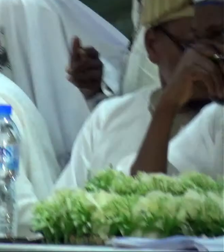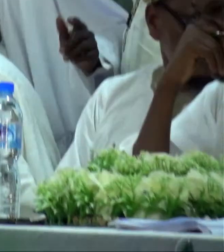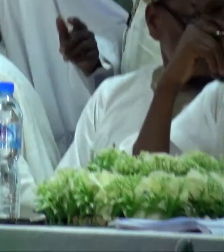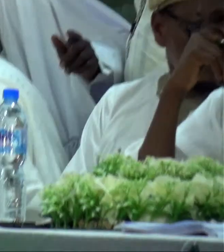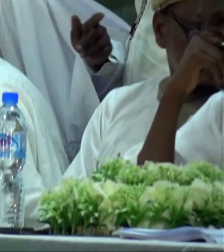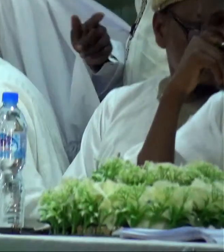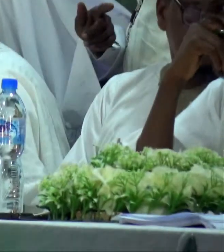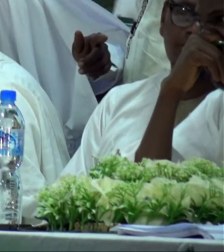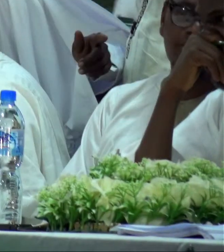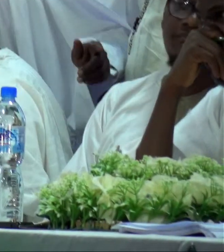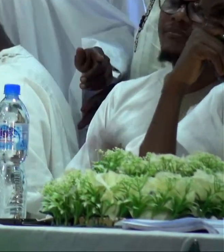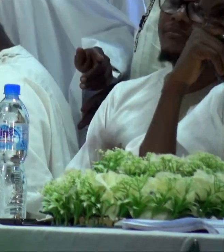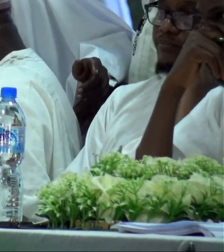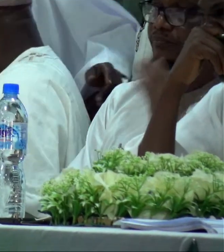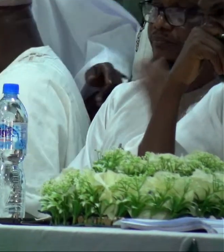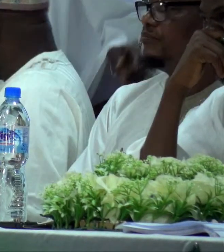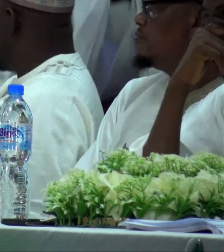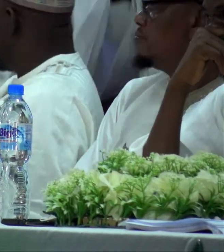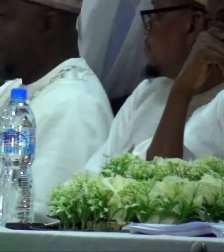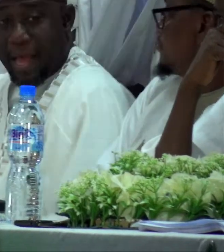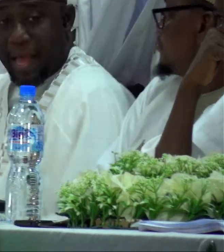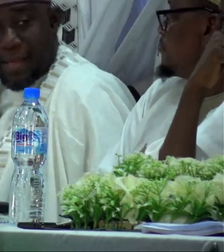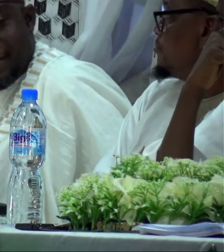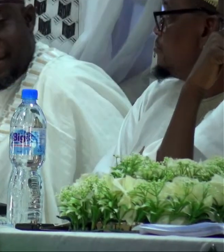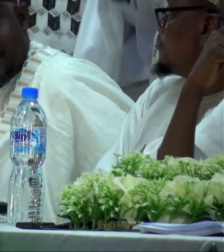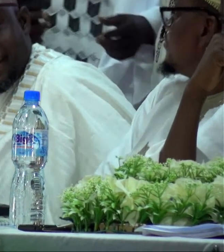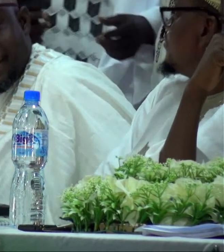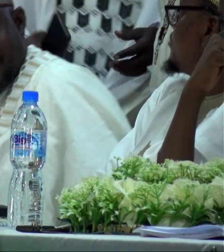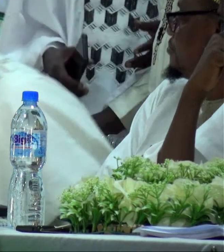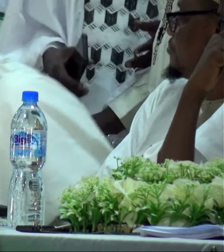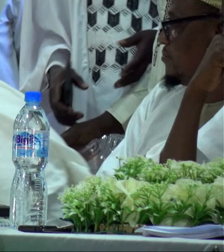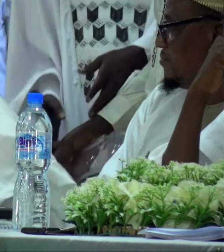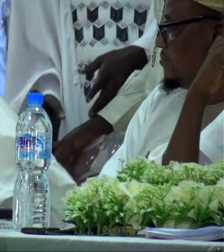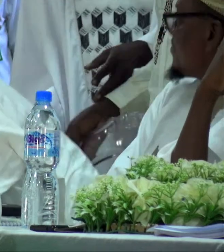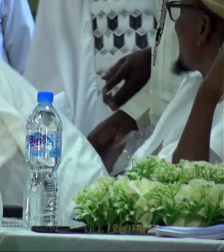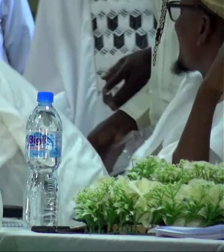Islam, Al-Qari Habib